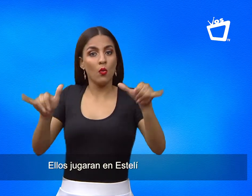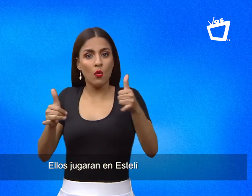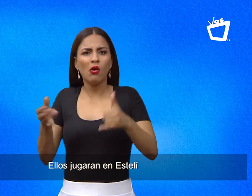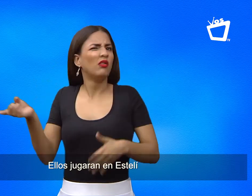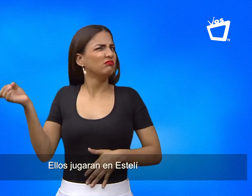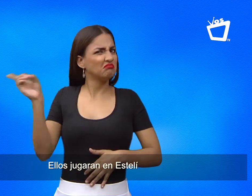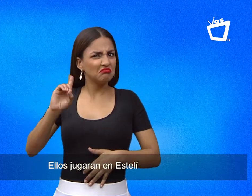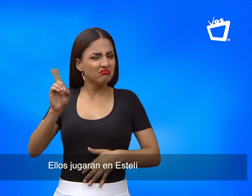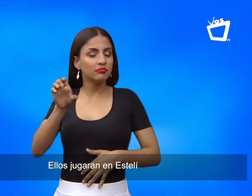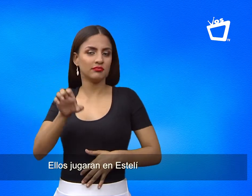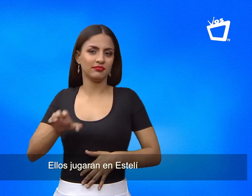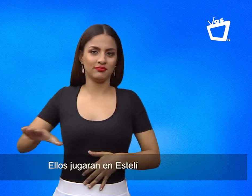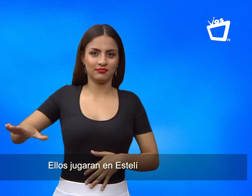Ellos jugarán en Estelí.